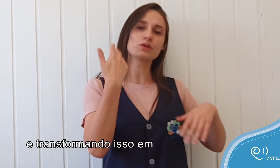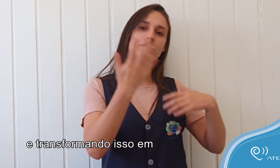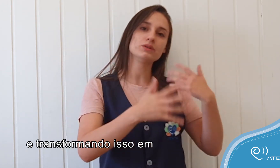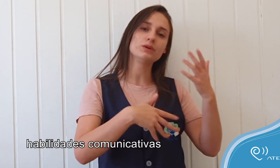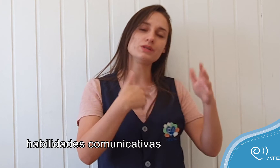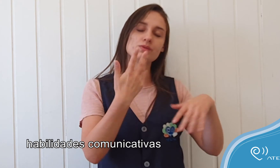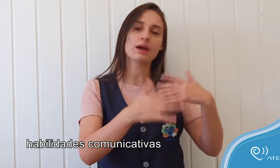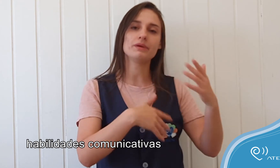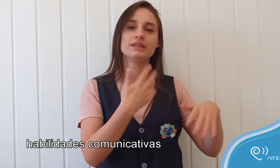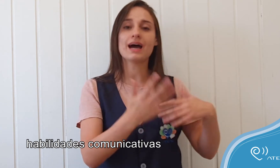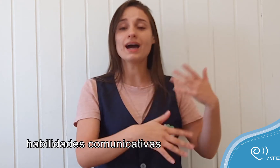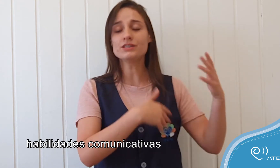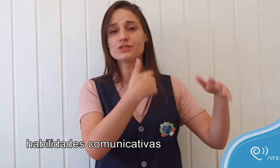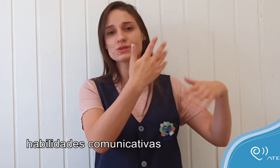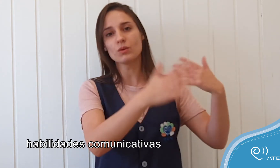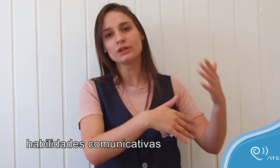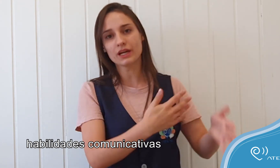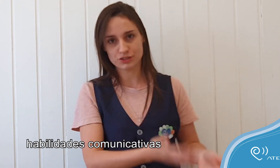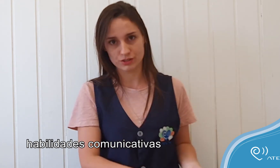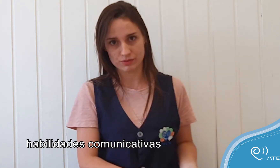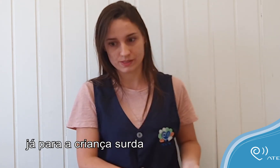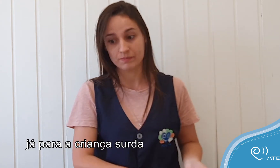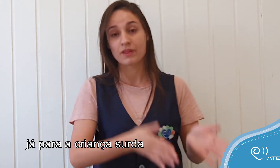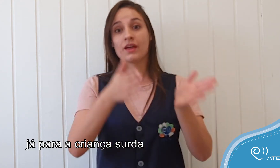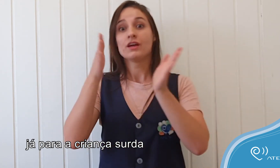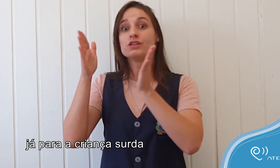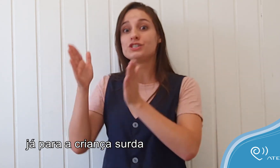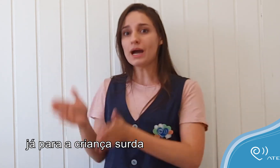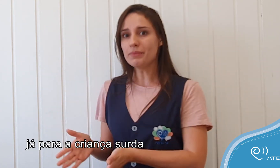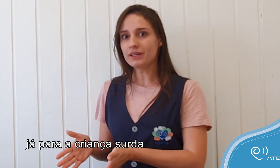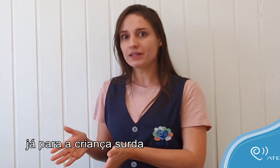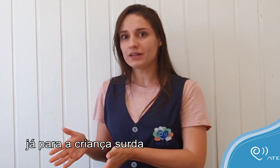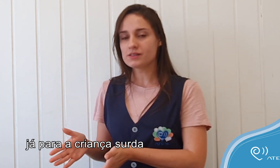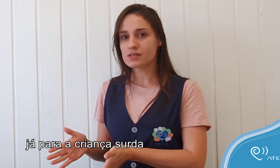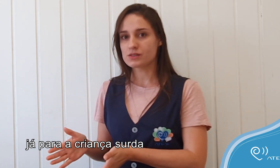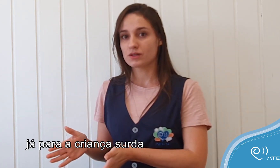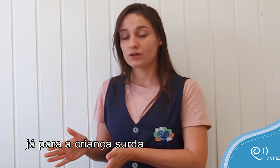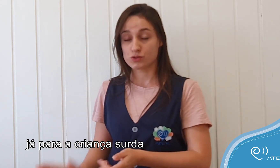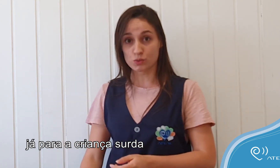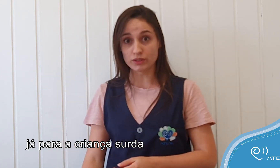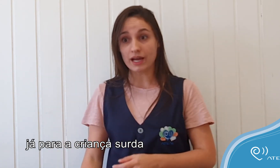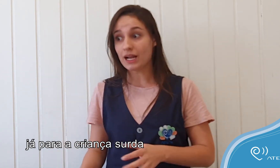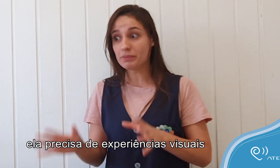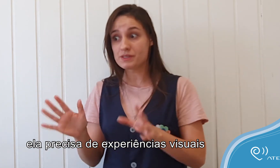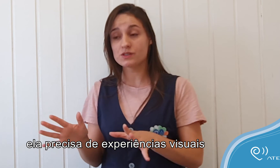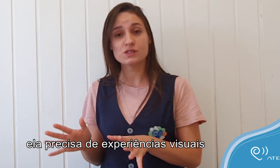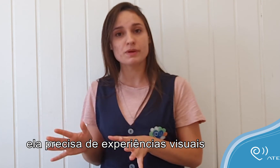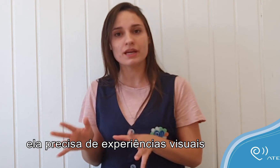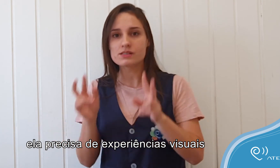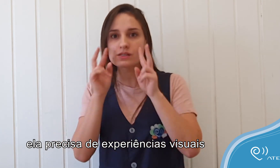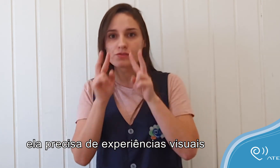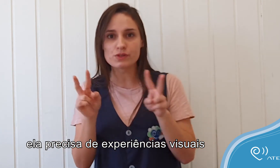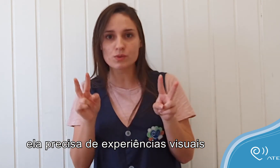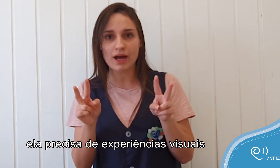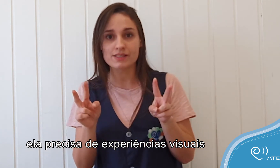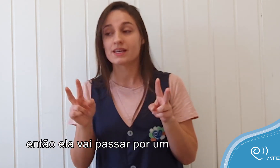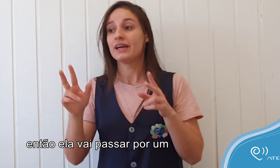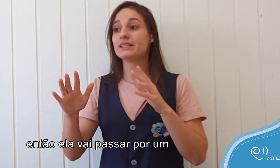transformando isso em habilidades comunicativas. Já para a criança surda, ela precisa de experiências visuais. Então ela